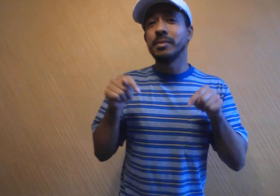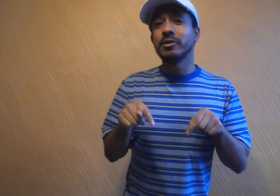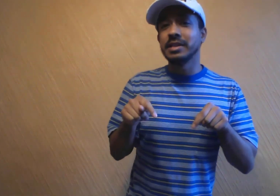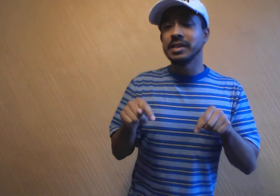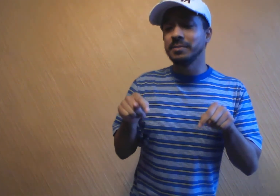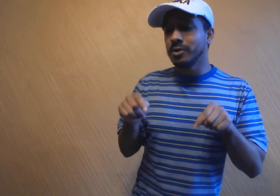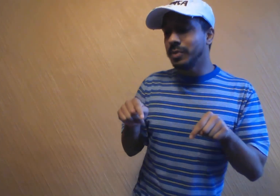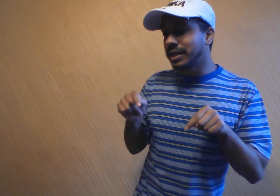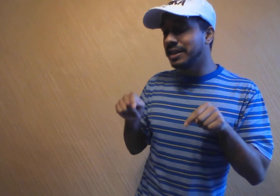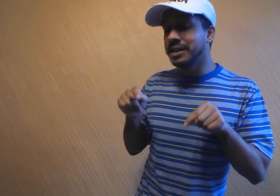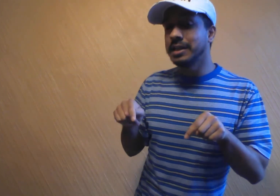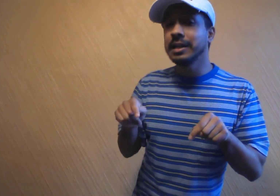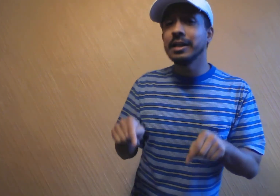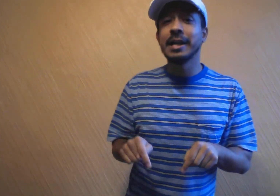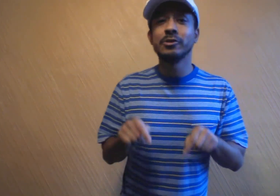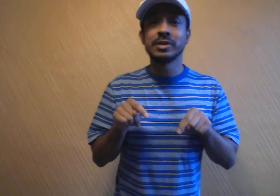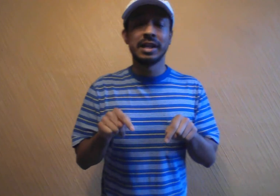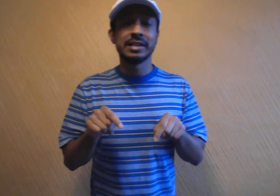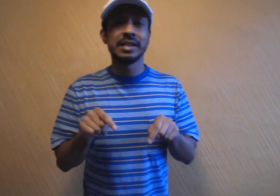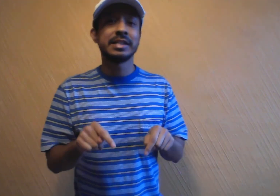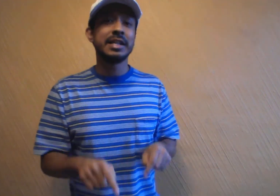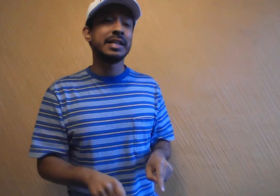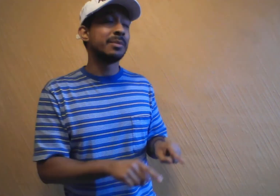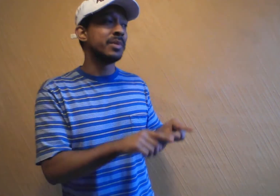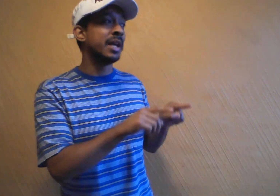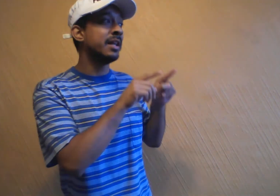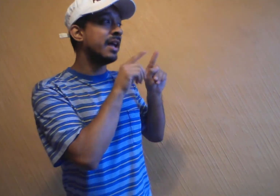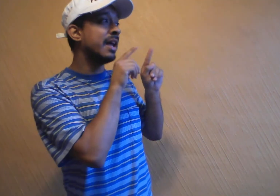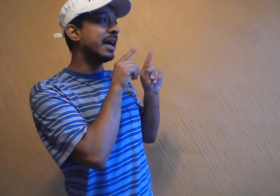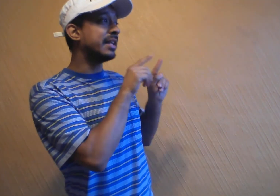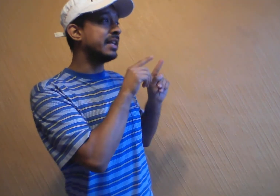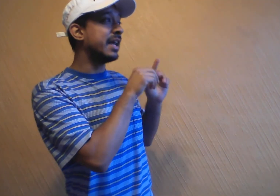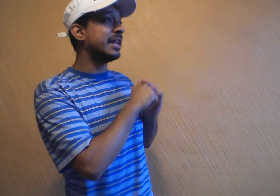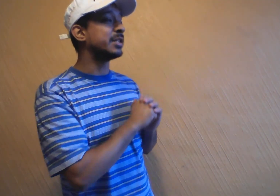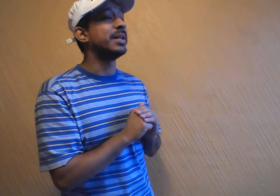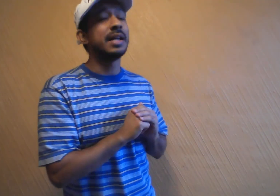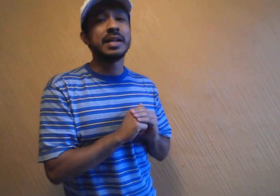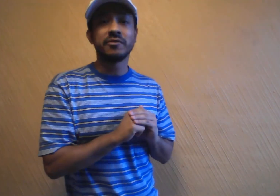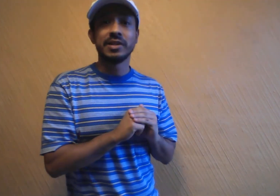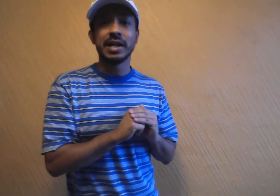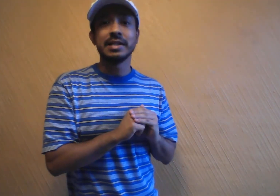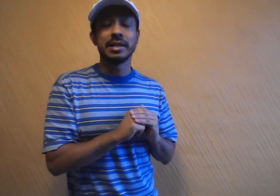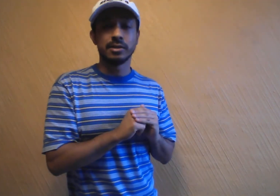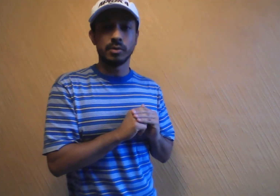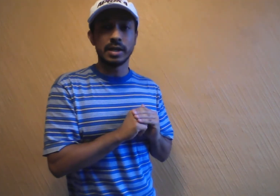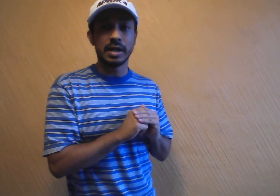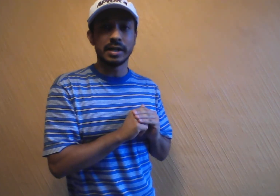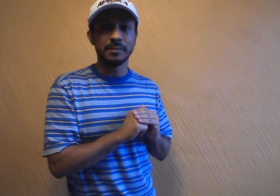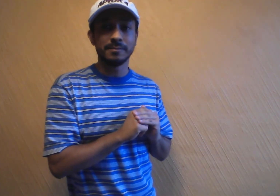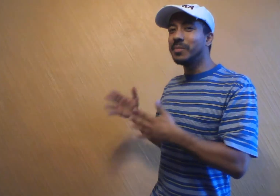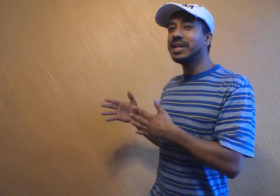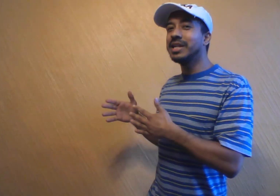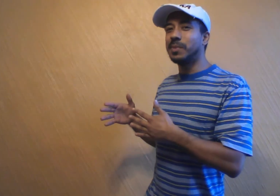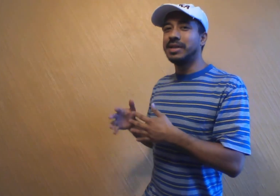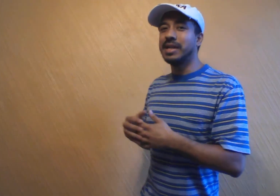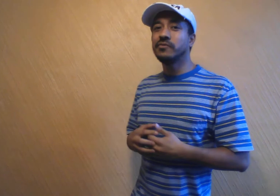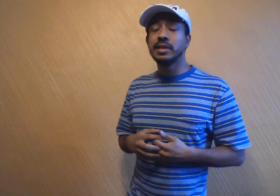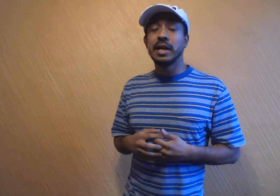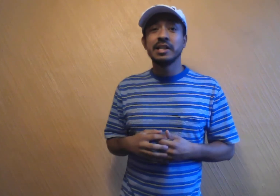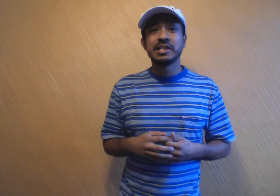abajo en la descripción para que le den link en los enlaces, y también aquí en las pantallas finales se los voy a dejar. También en las pantallas finales